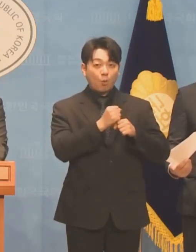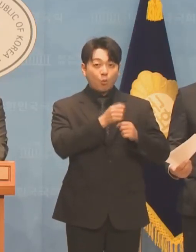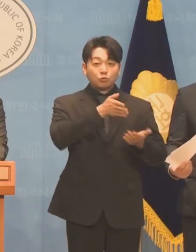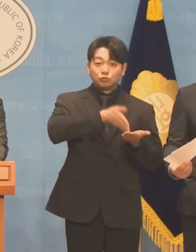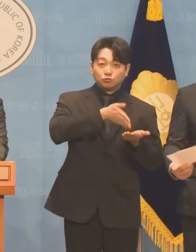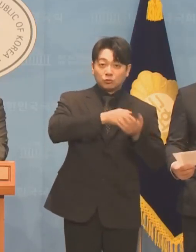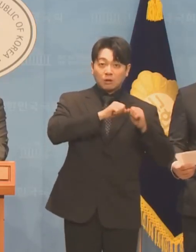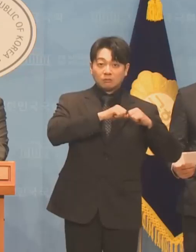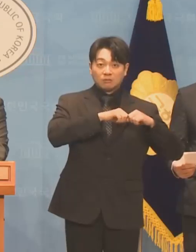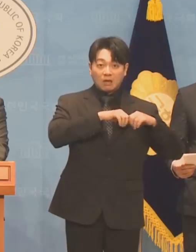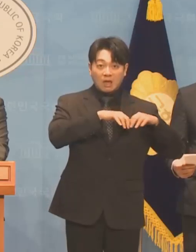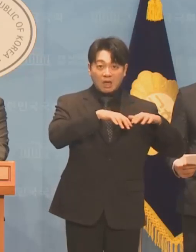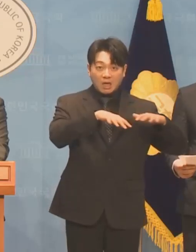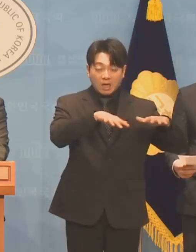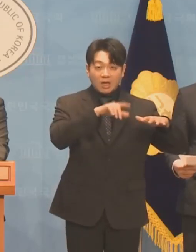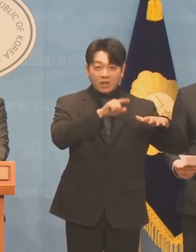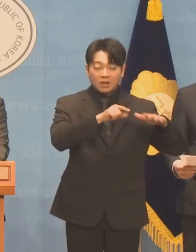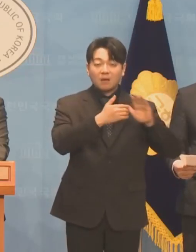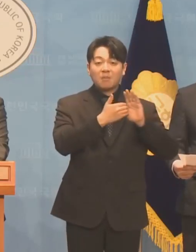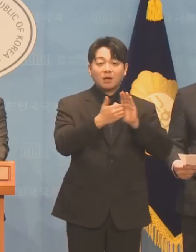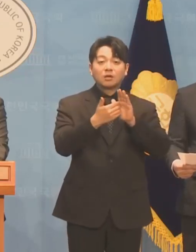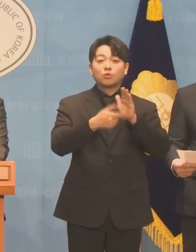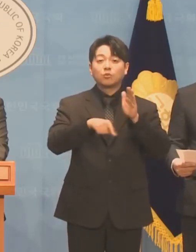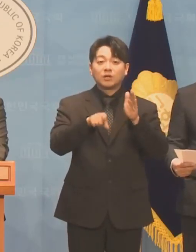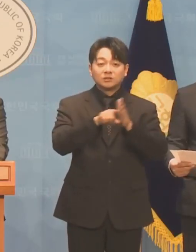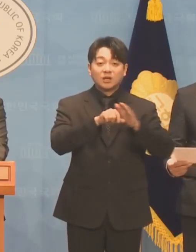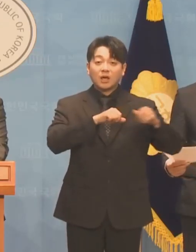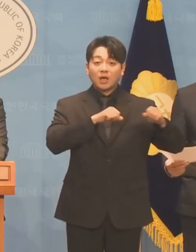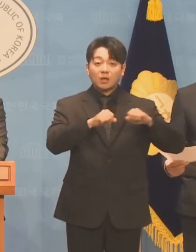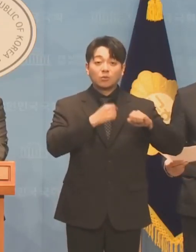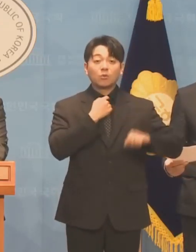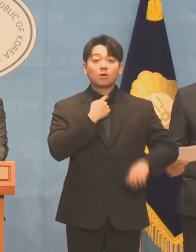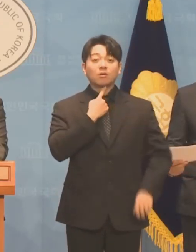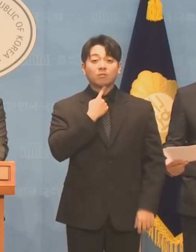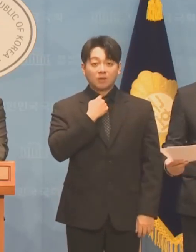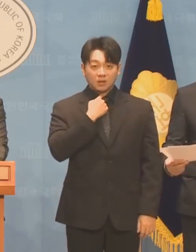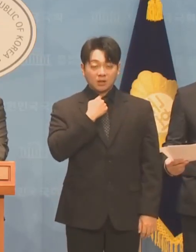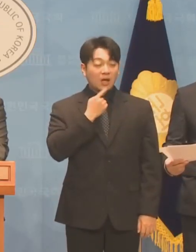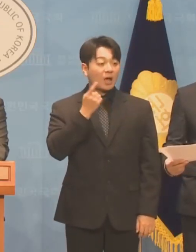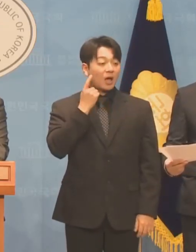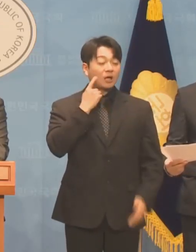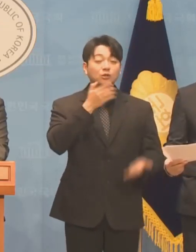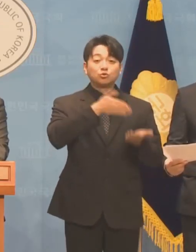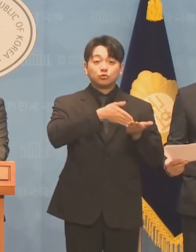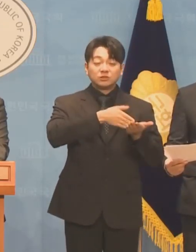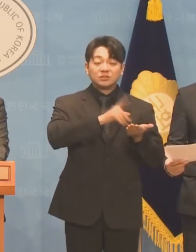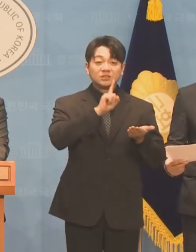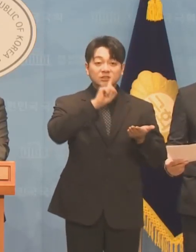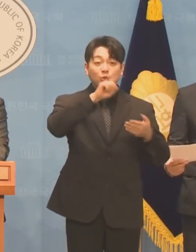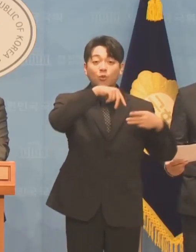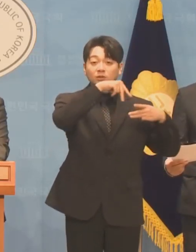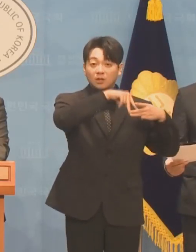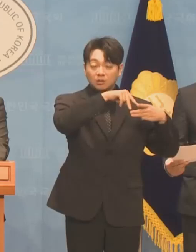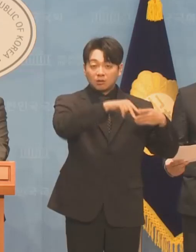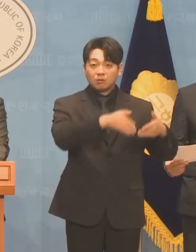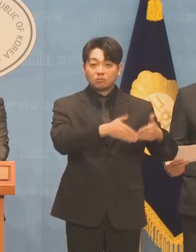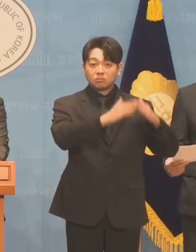유언비어에 대응하겠다며 운영했던 가짜뉴스 신고센터와 다르지 않습니다.